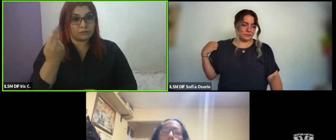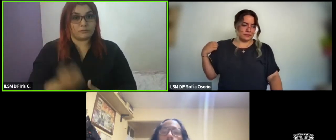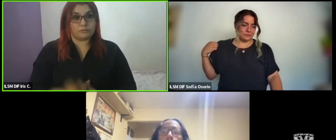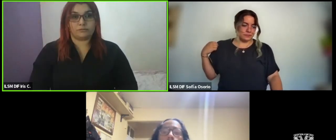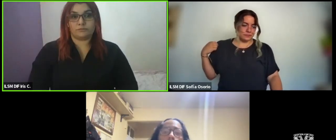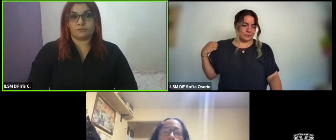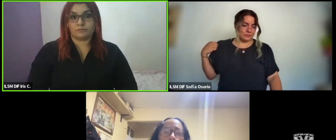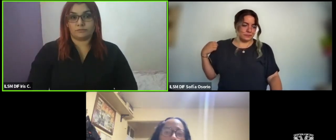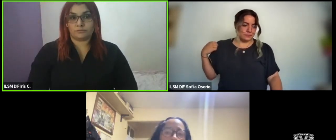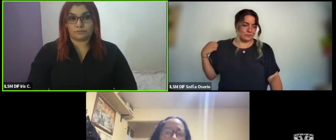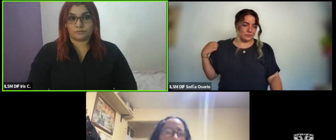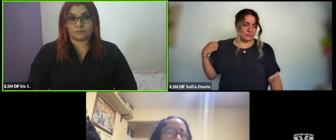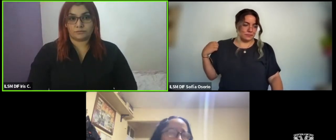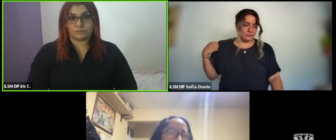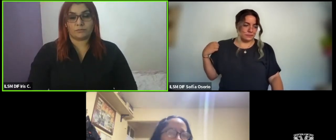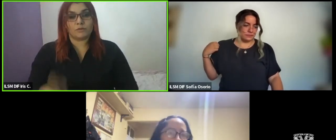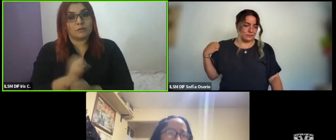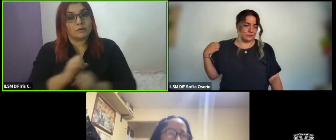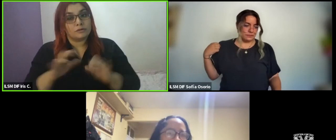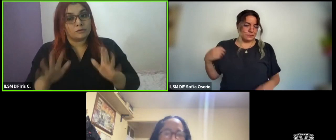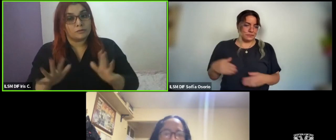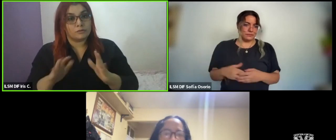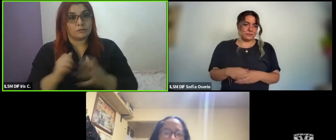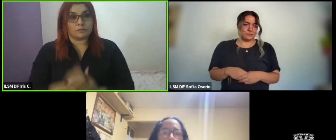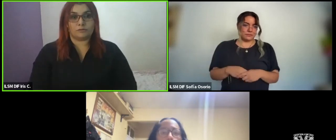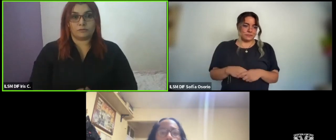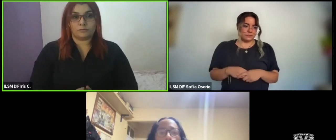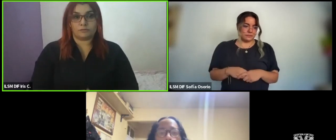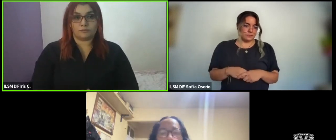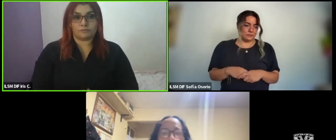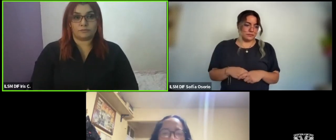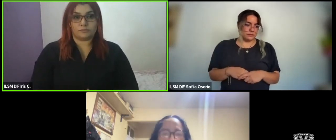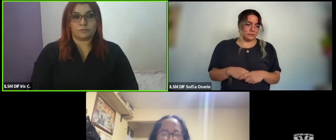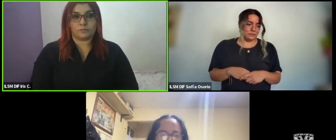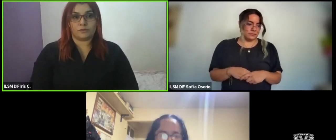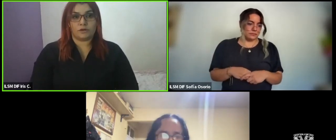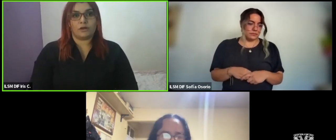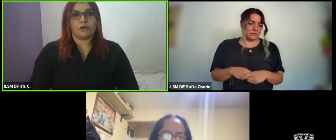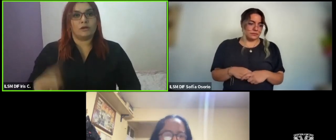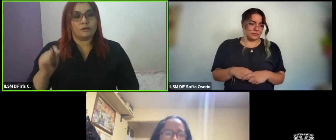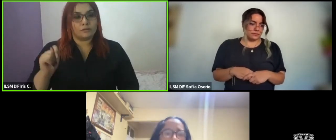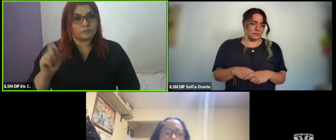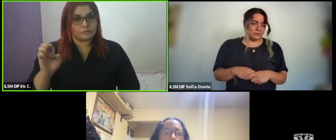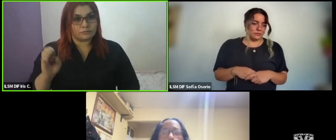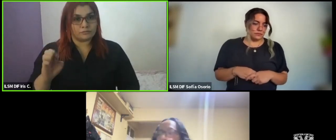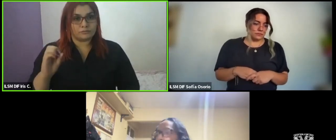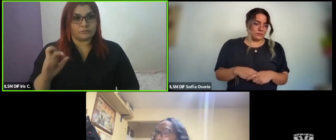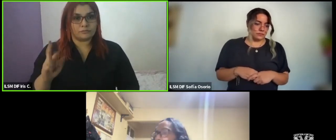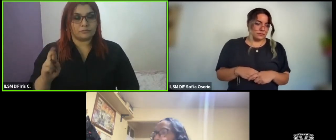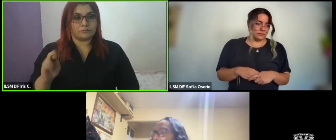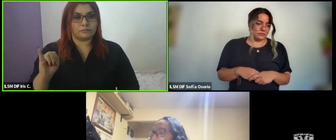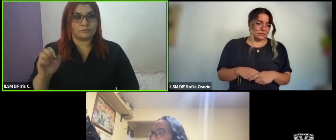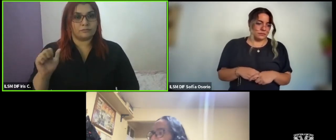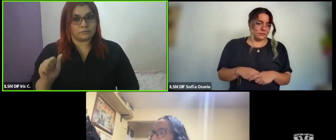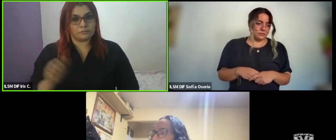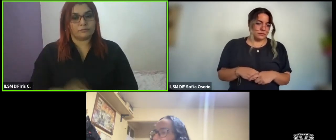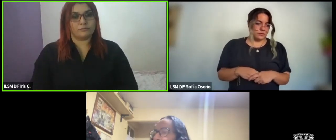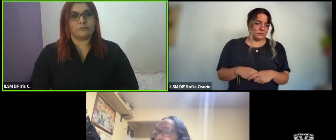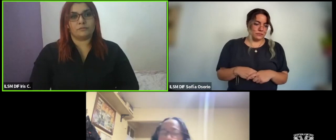lo que la investigadora Beth Jorgensen llama teoría en primera persona. Bueno, una vez